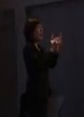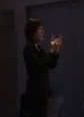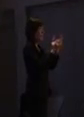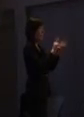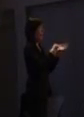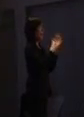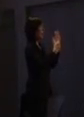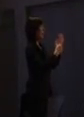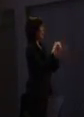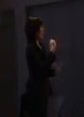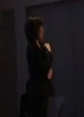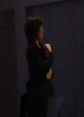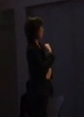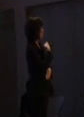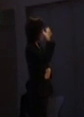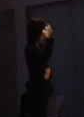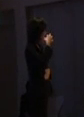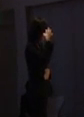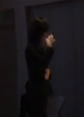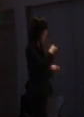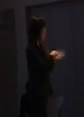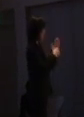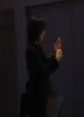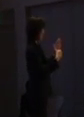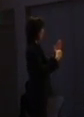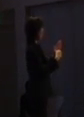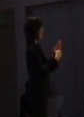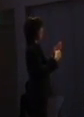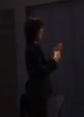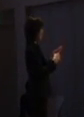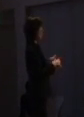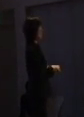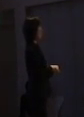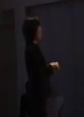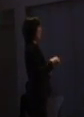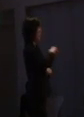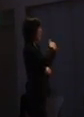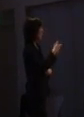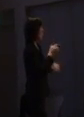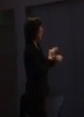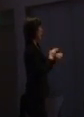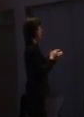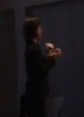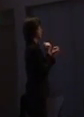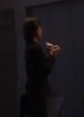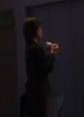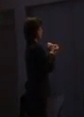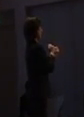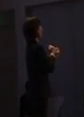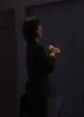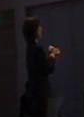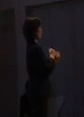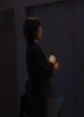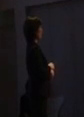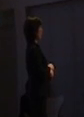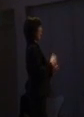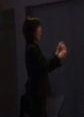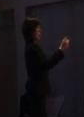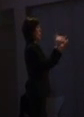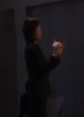というのがいろんな形で今作られているというのを知りまして、でこういうものがもっと社会に増えていって気づきを社会